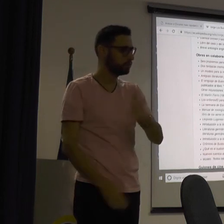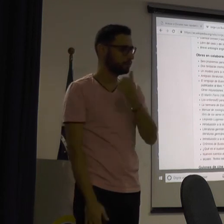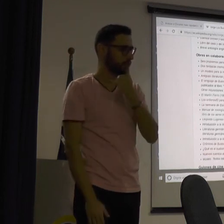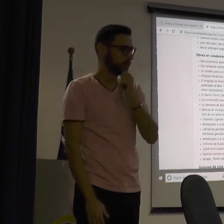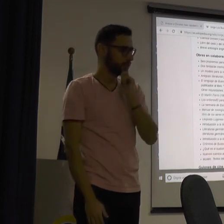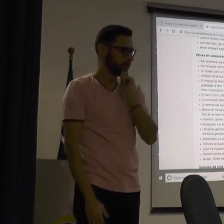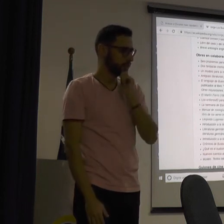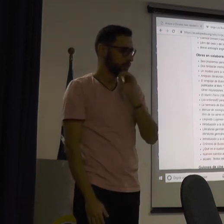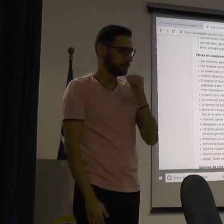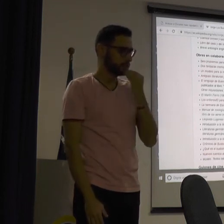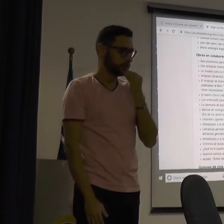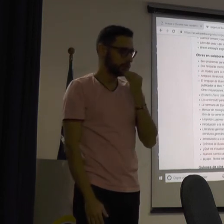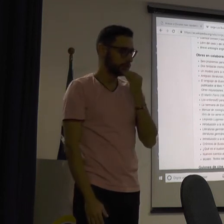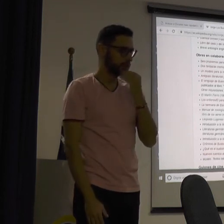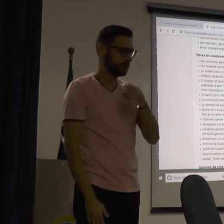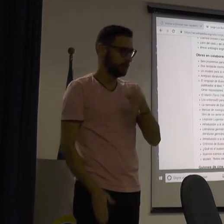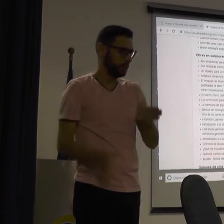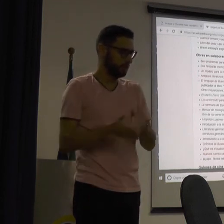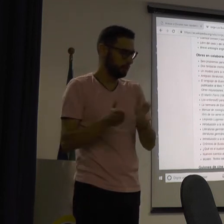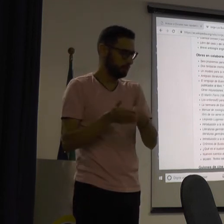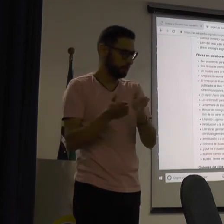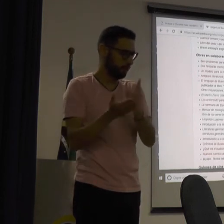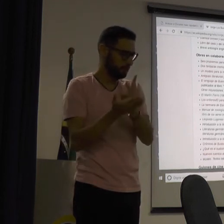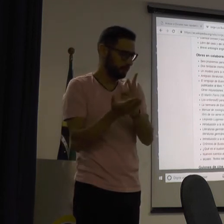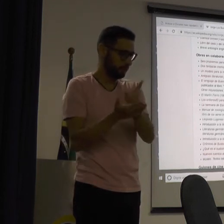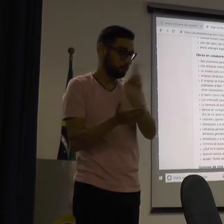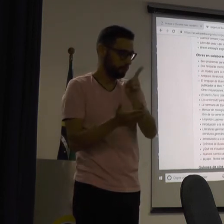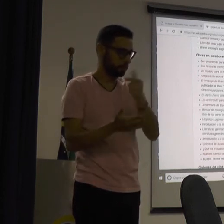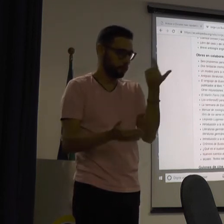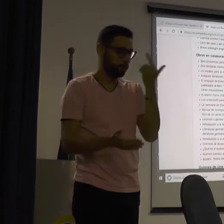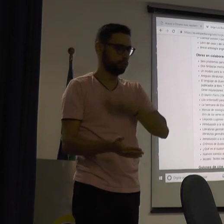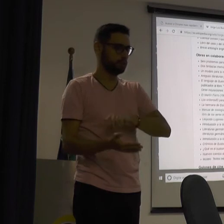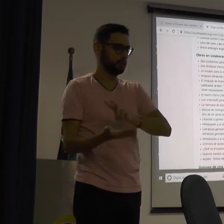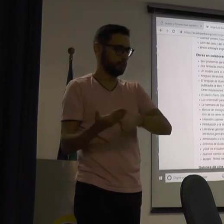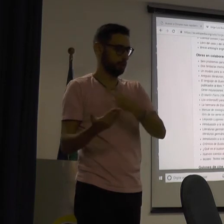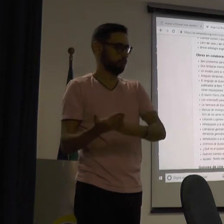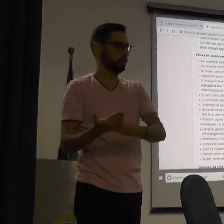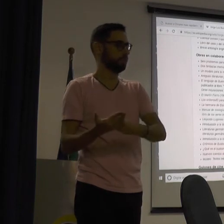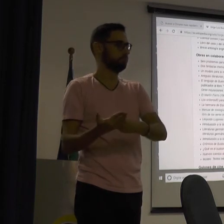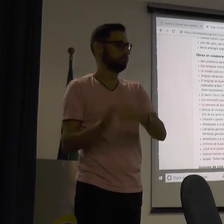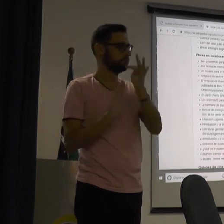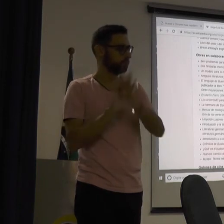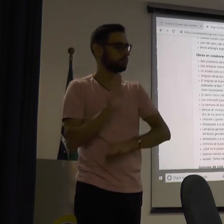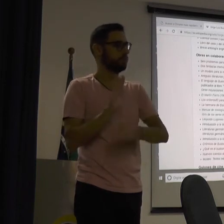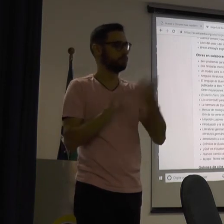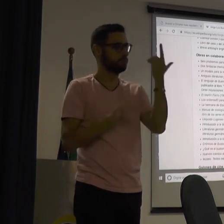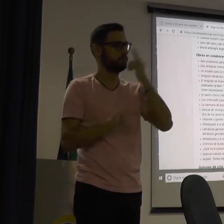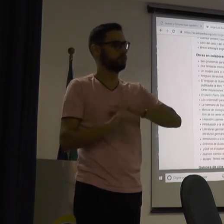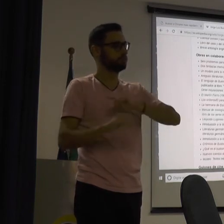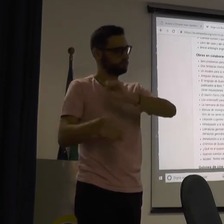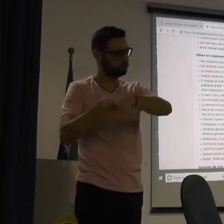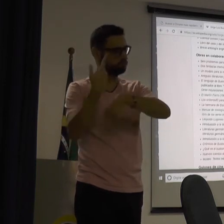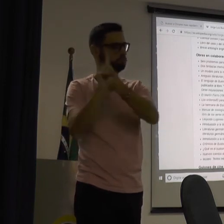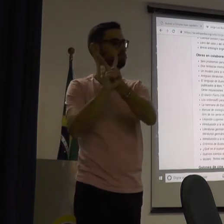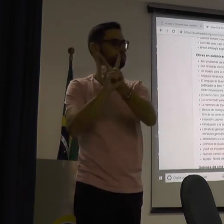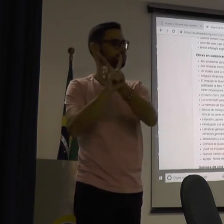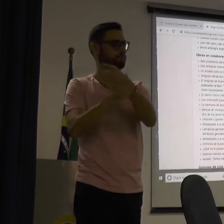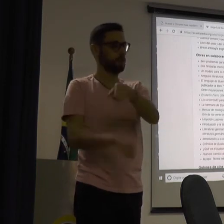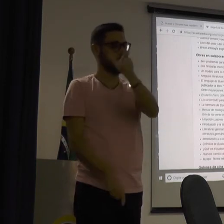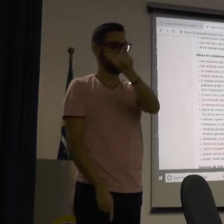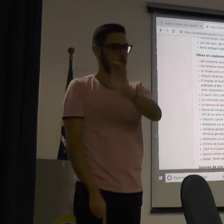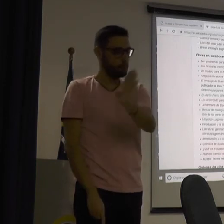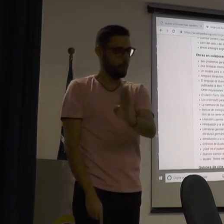condição periférica. Então, de fato, o texto traduzido, sim, amplamente, né,